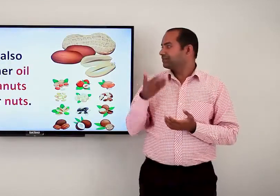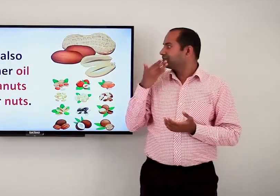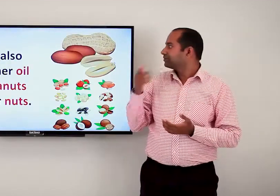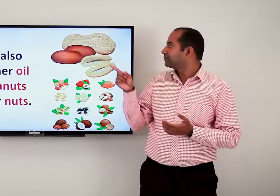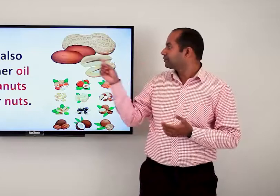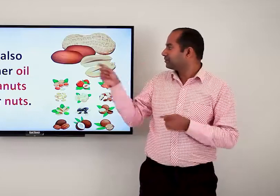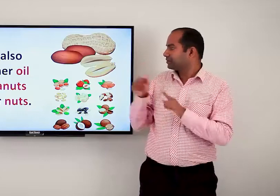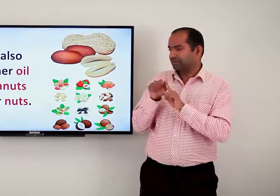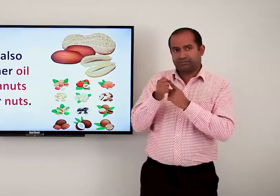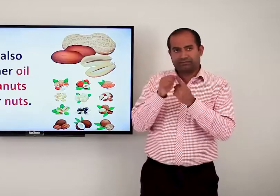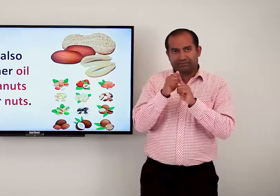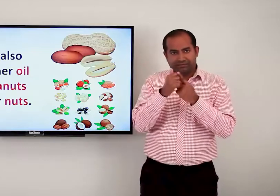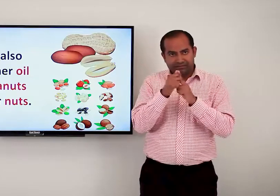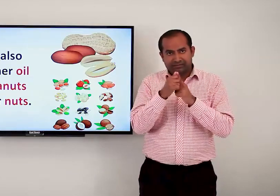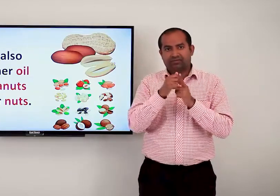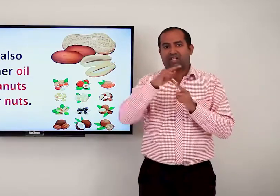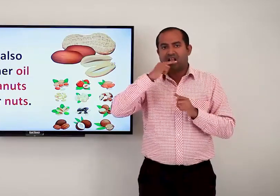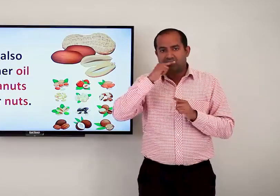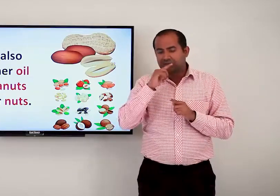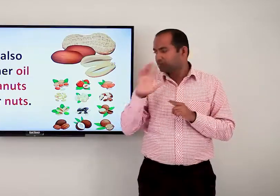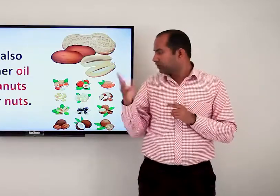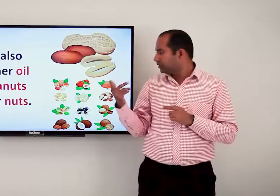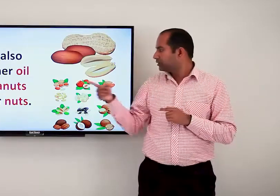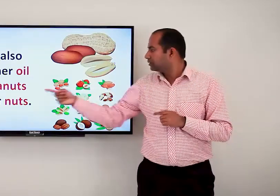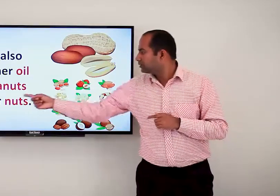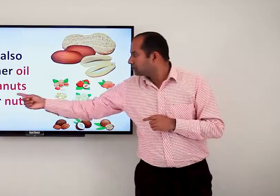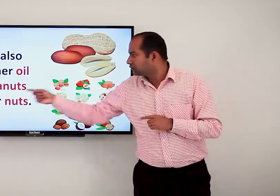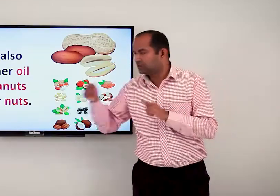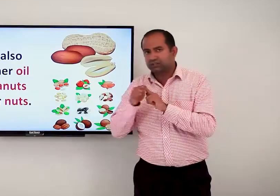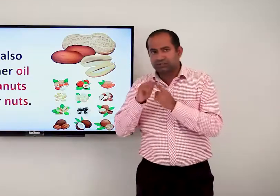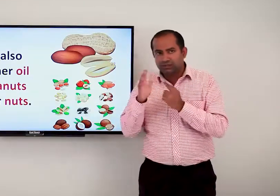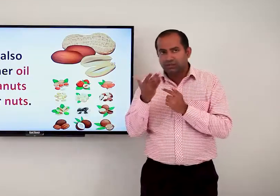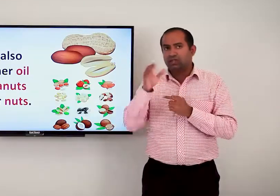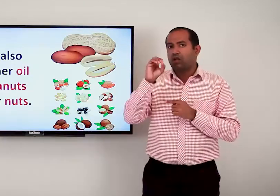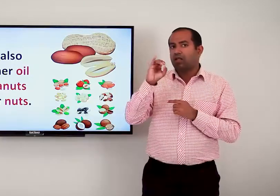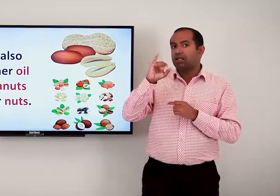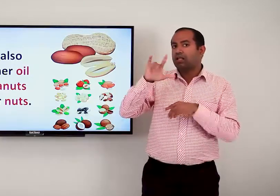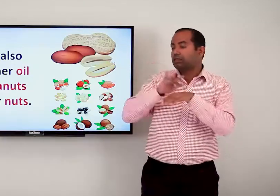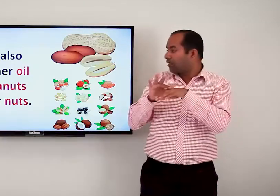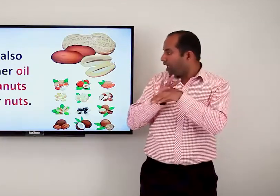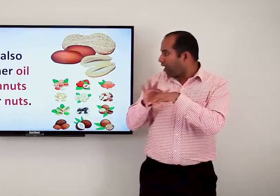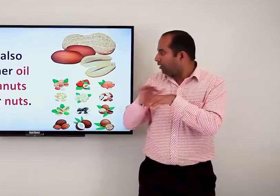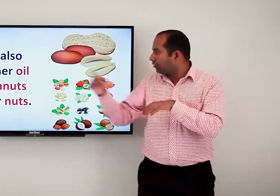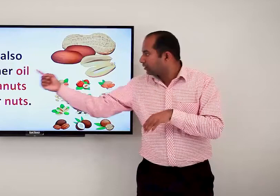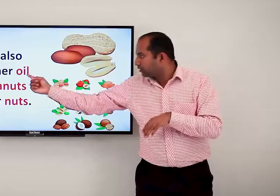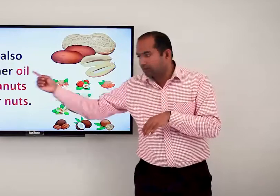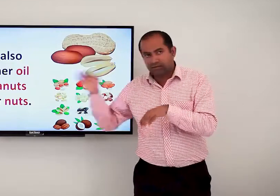یہ دیکھیں، ہم مونگ پھلی اور دوسرے میوہ جات سے بھی تیل حاصل کرتے ہیں جو کہ بہت لذیذ ہوتا ہے۔